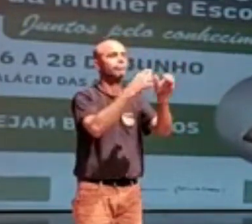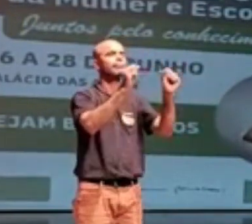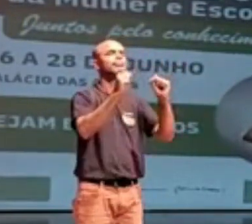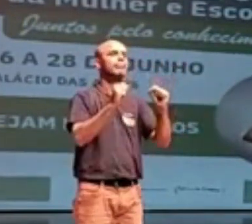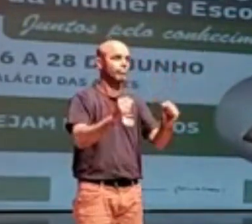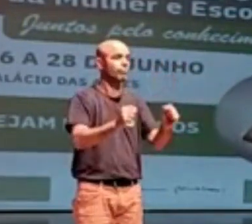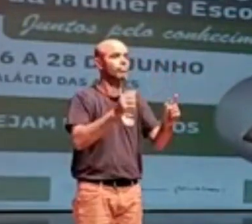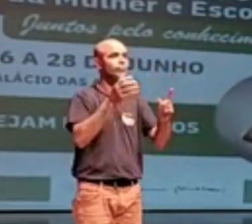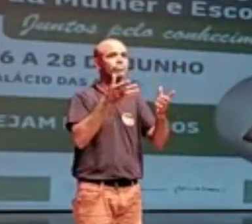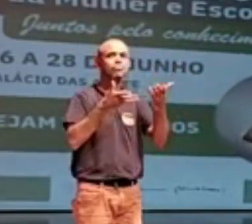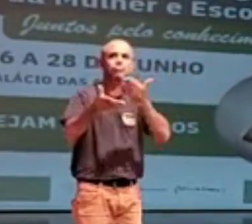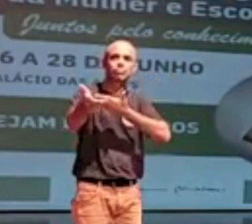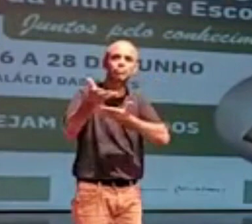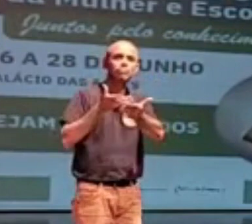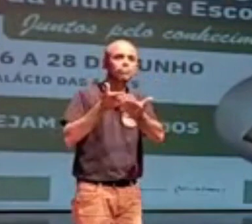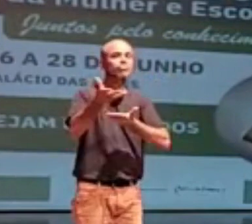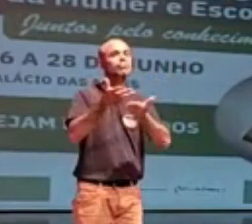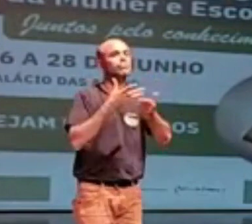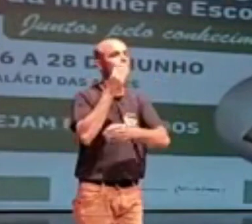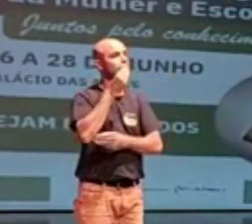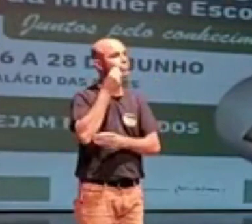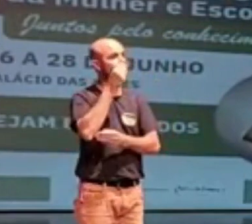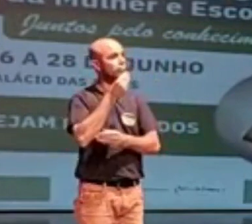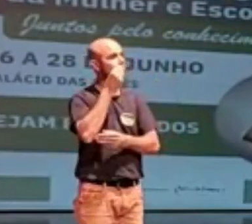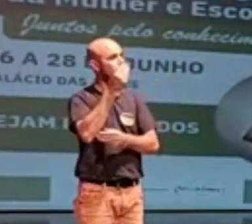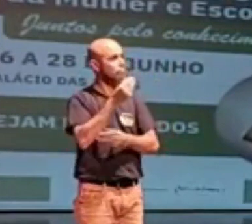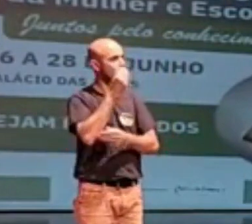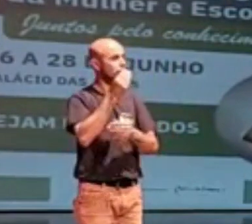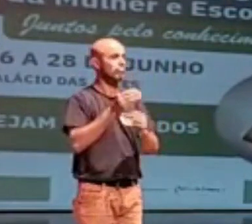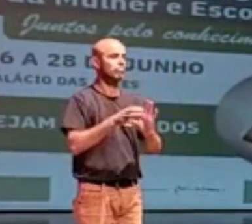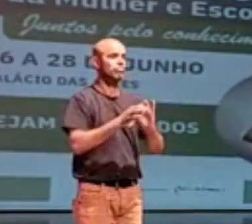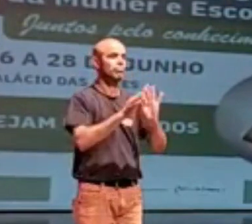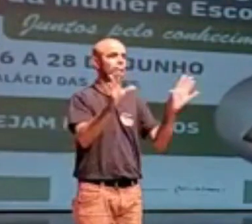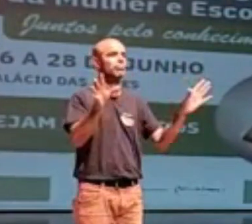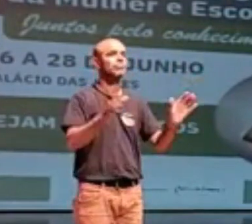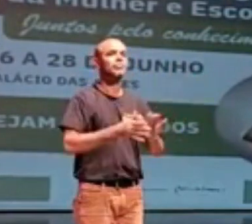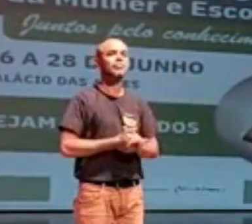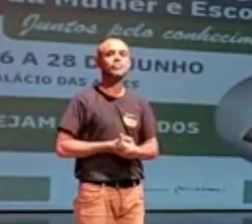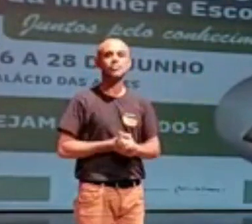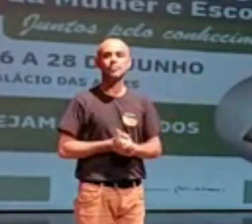e compartilhando suas próprias experiências.